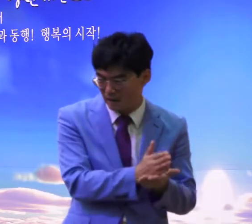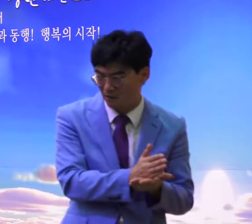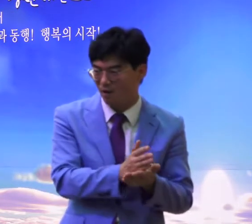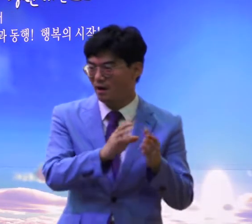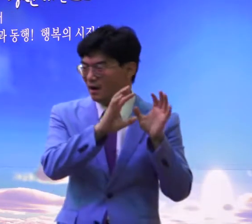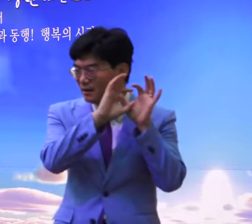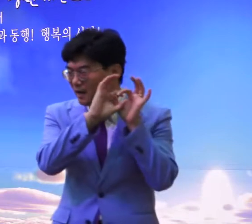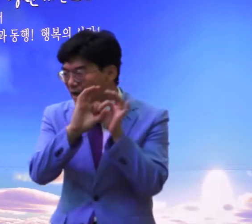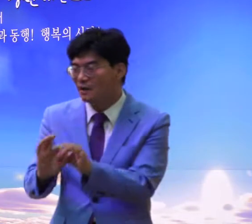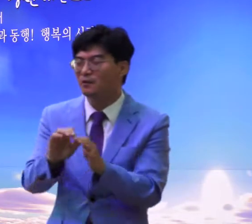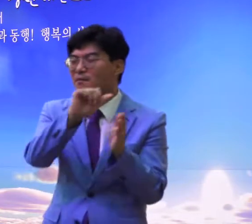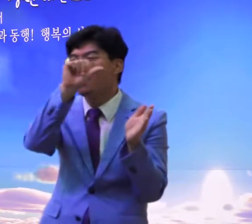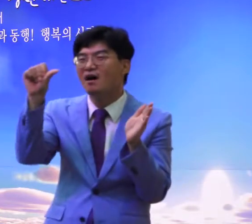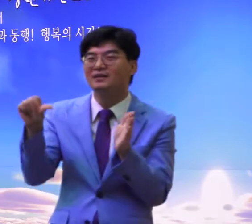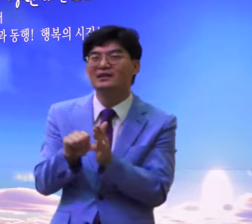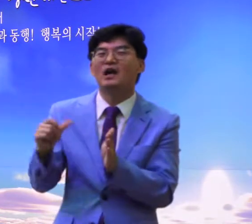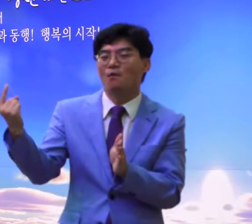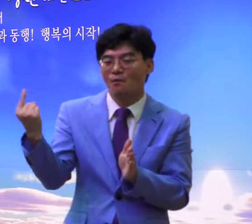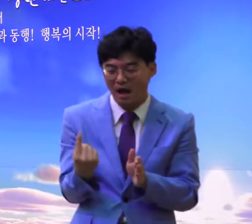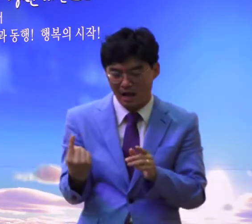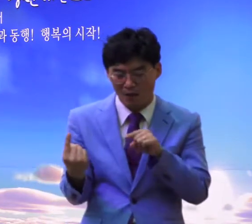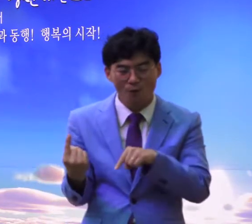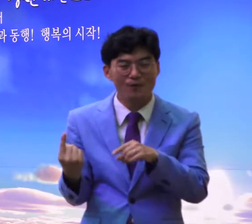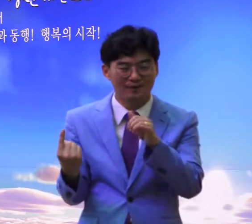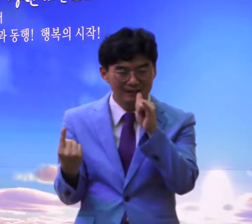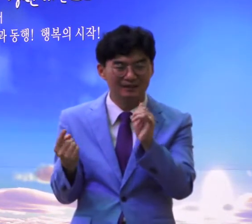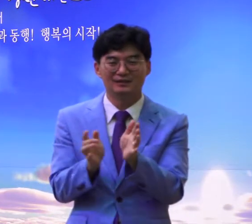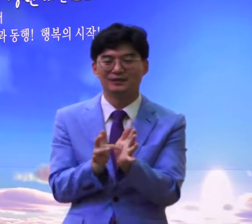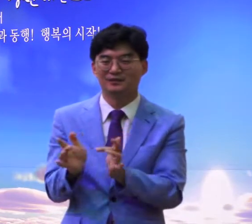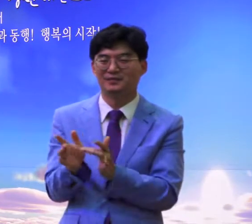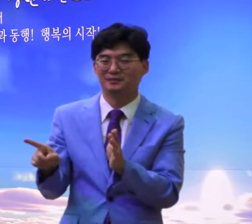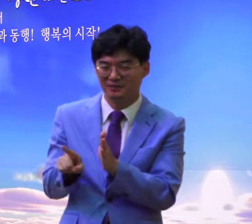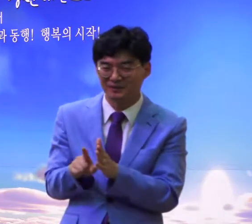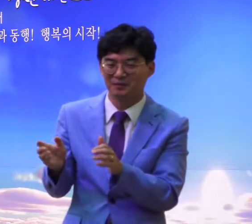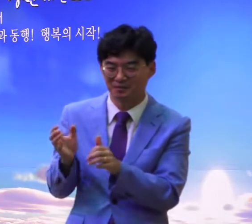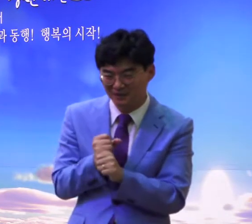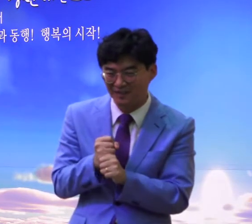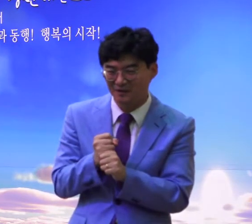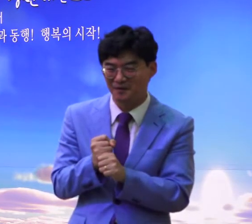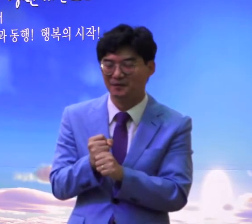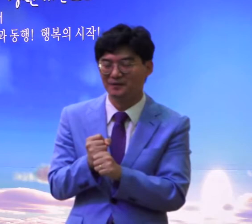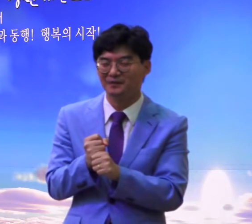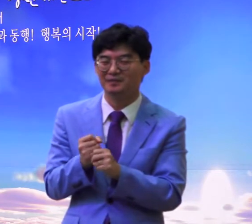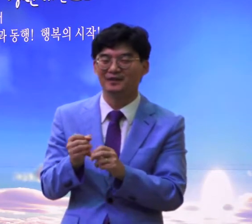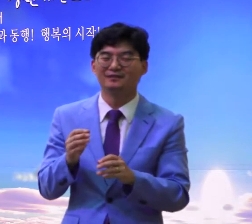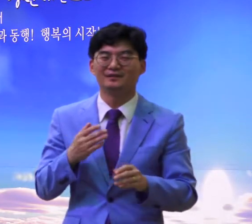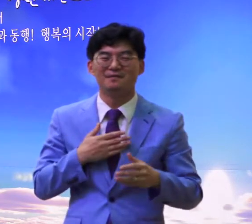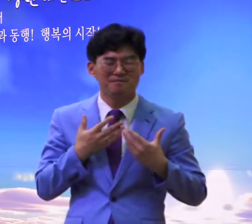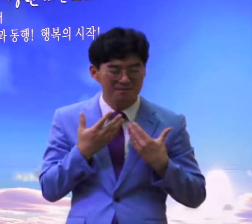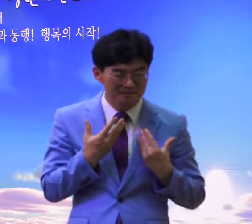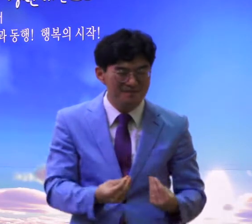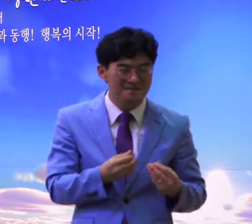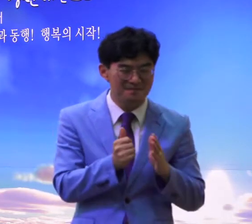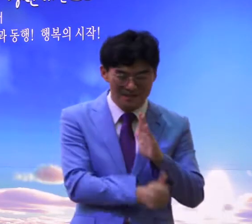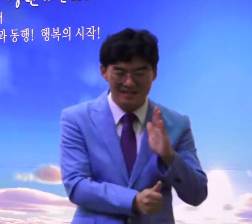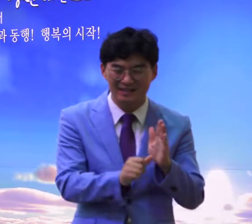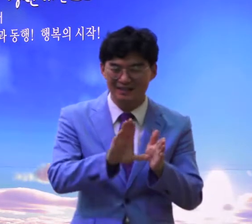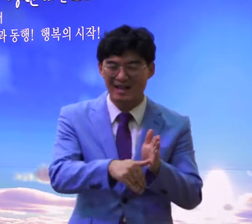바랍니다. 주님 바라고 붙드시기만 하면, 하나님 말씀을 붙잡으면 하나님께서 여러분을 일으켜 주시고 걸음을